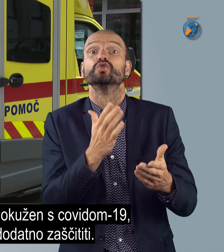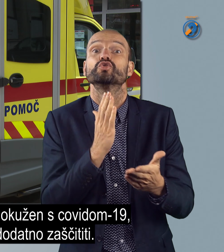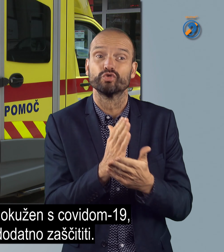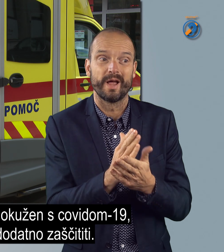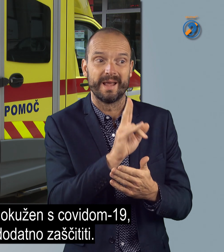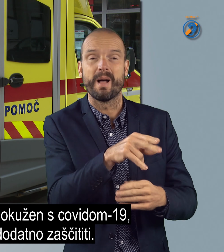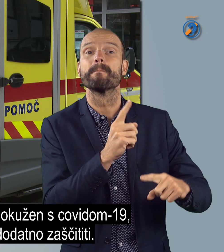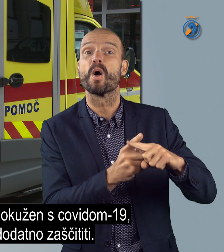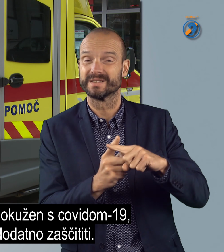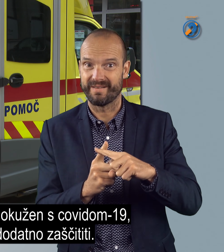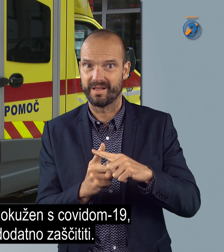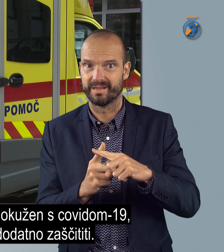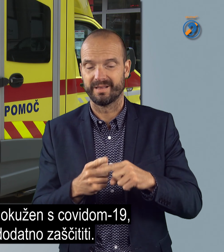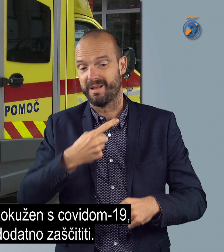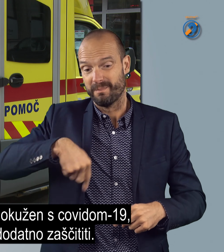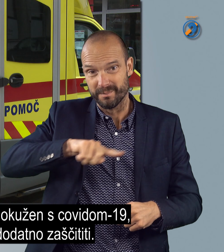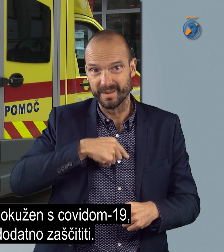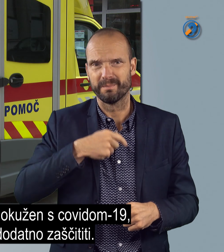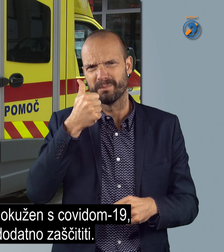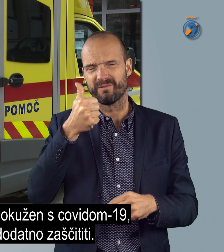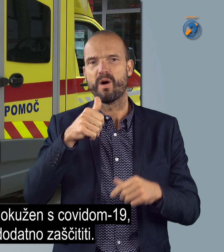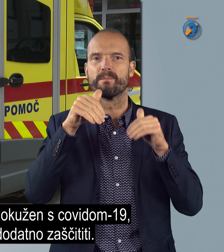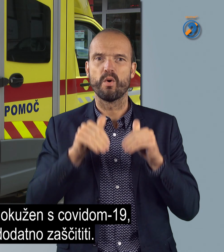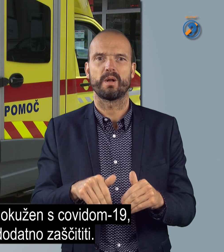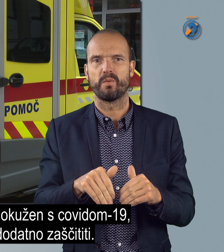pač pozitivna okužba, se moramo seveda